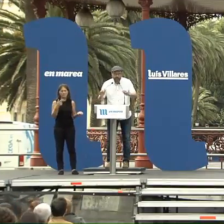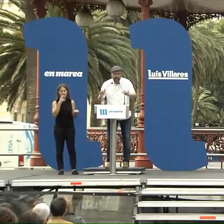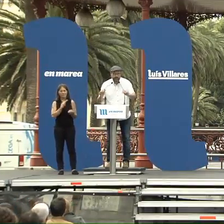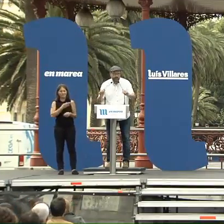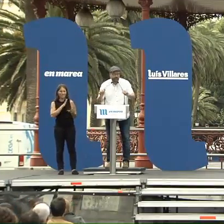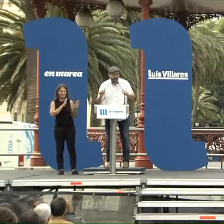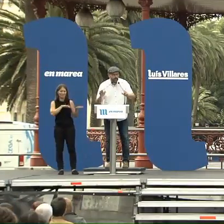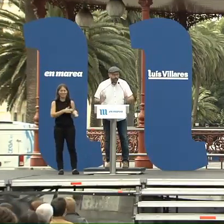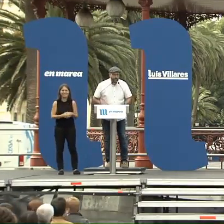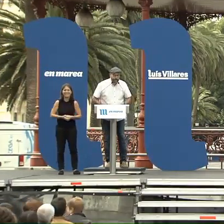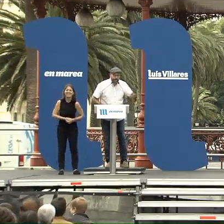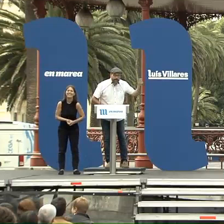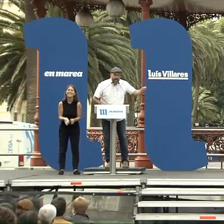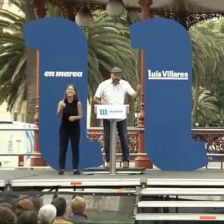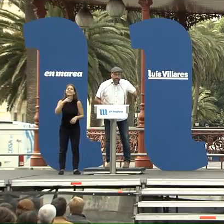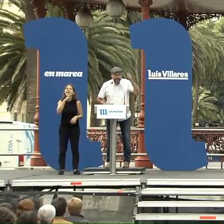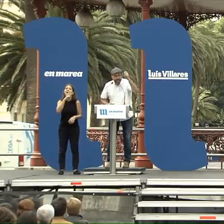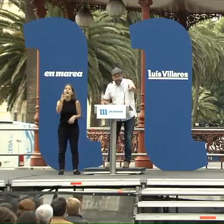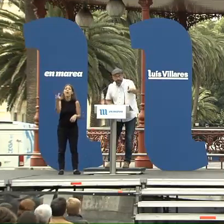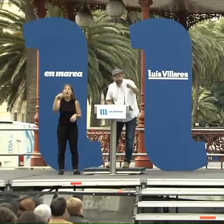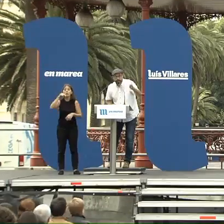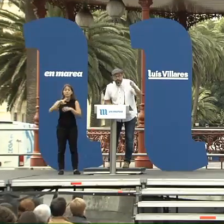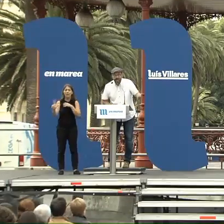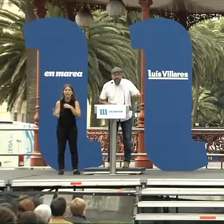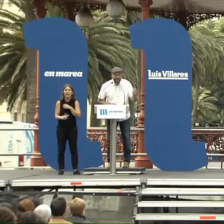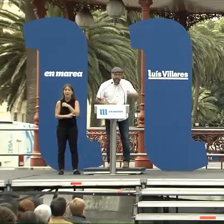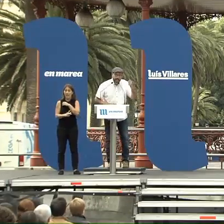chamámoslle Chulio Ferreiro. Digno alcalde desta cidade,